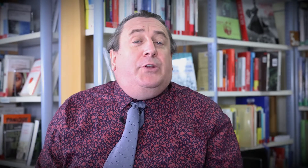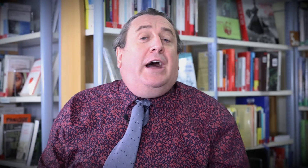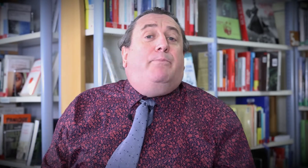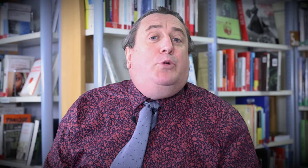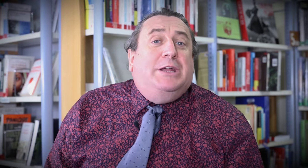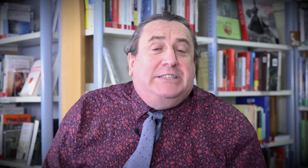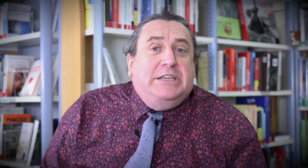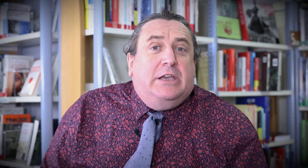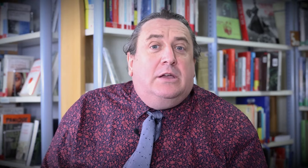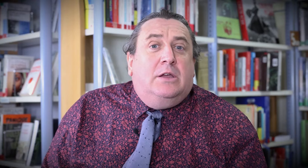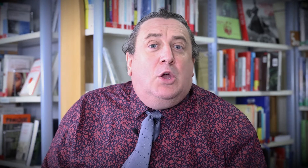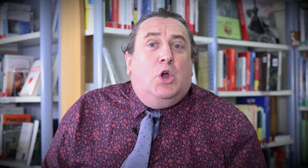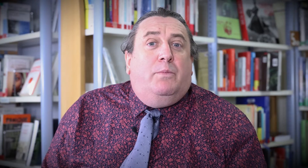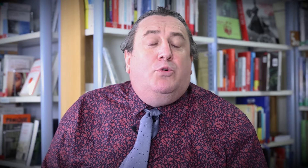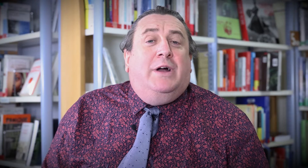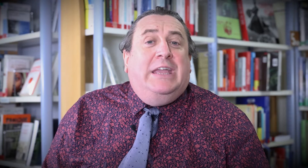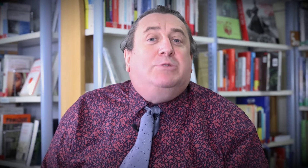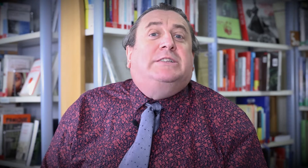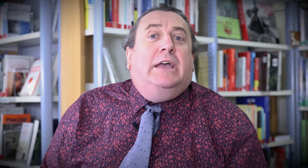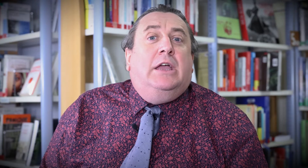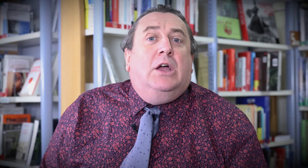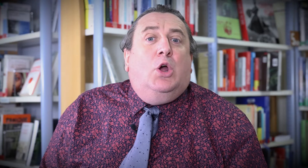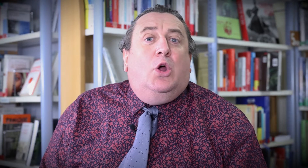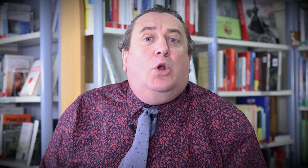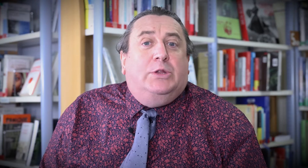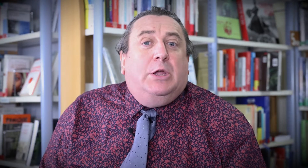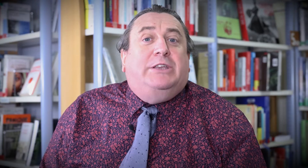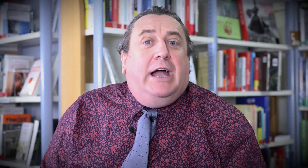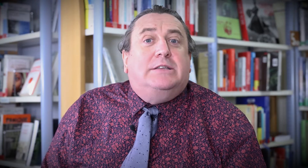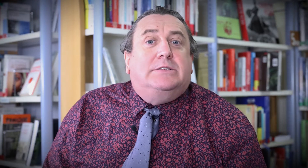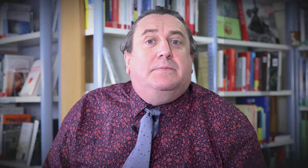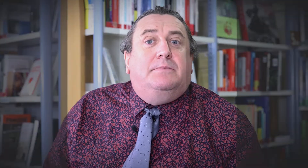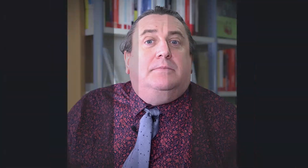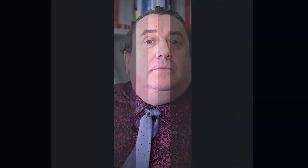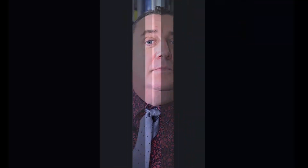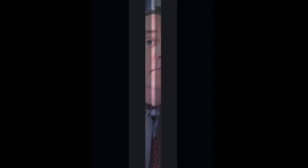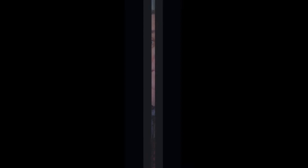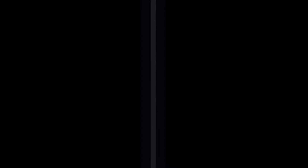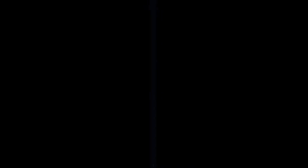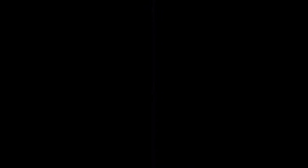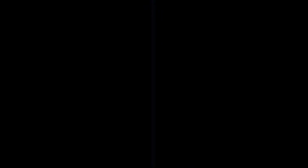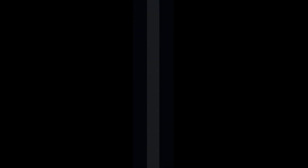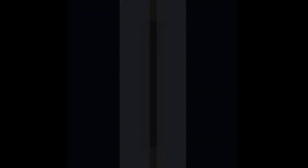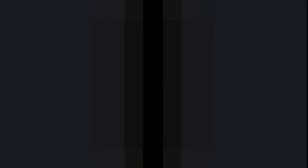Il nous faudra plus d'un signe pour illustrer le temps qui reste.